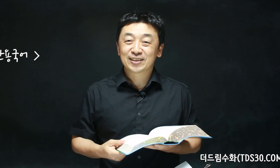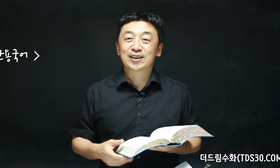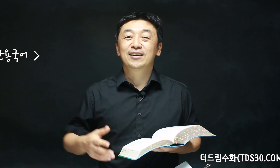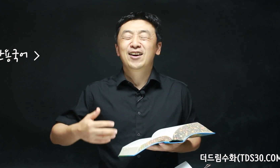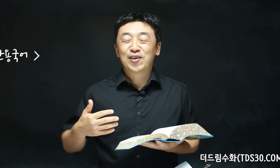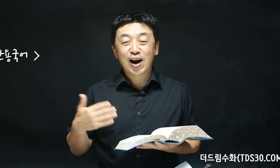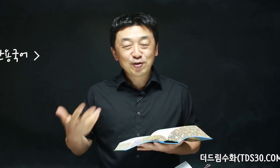근데